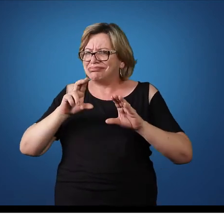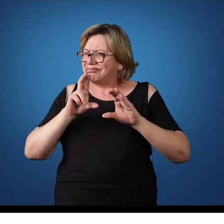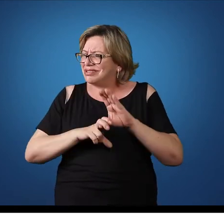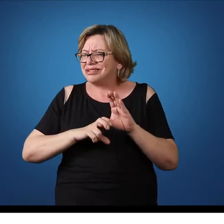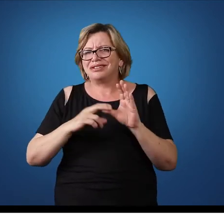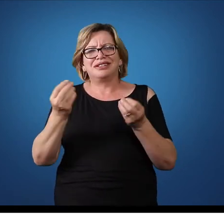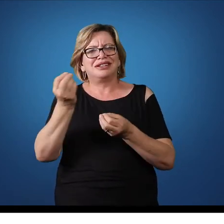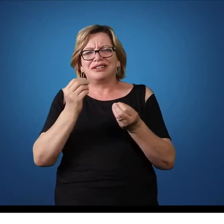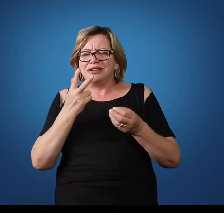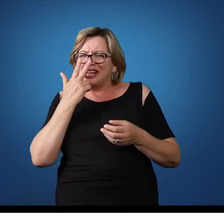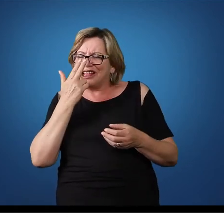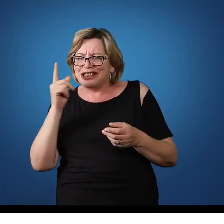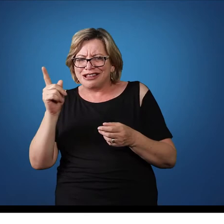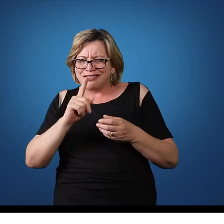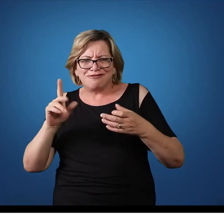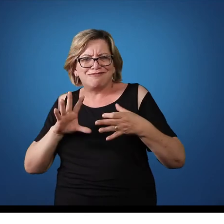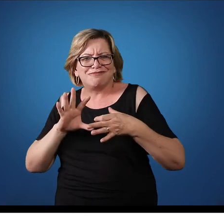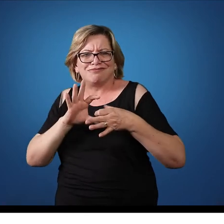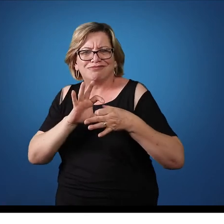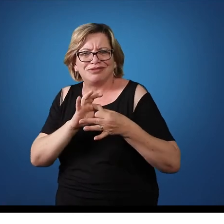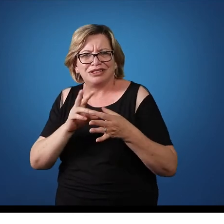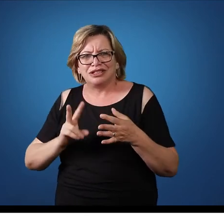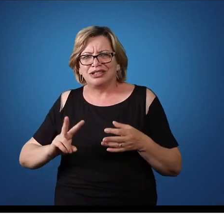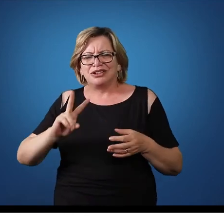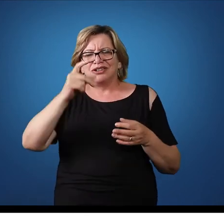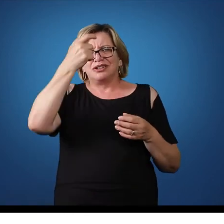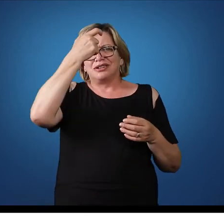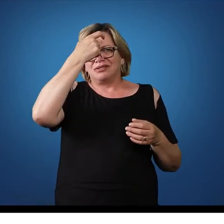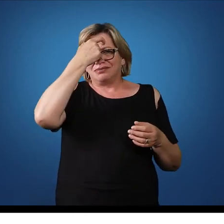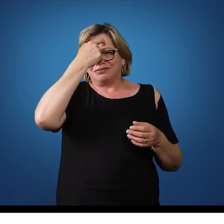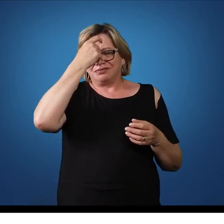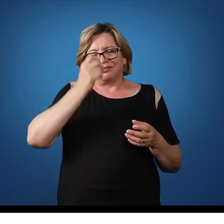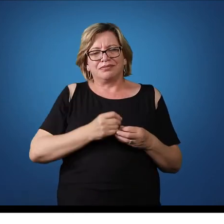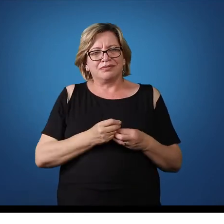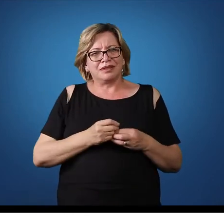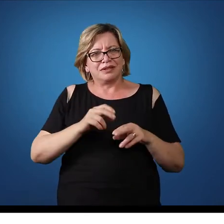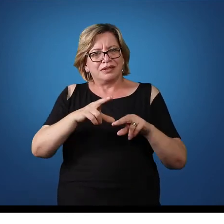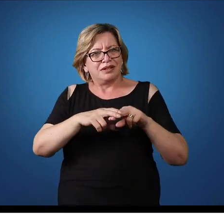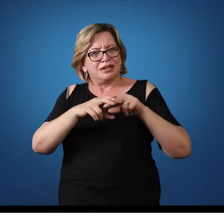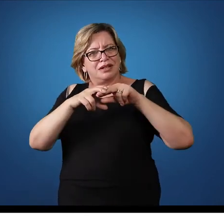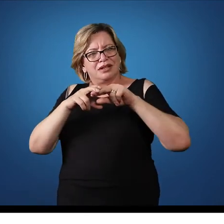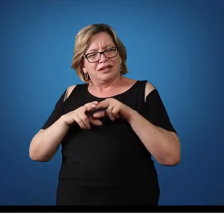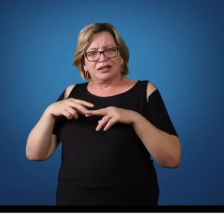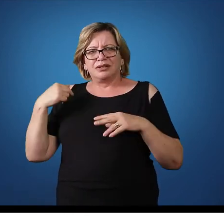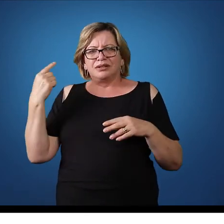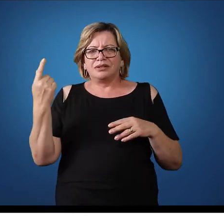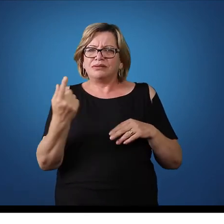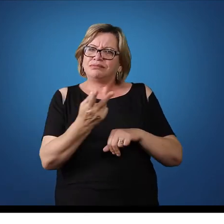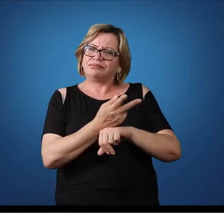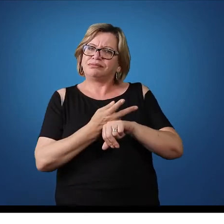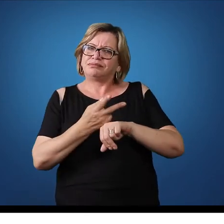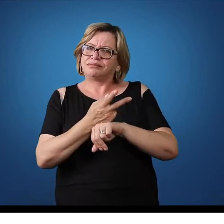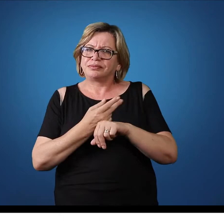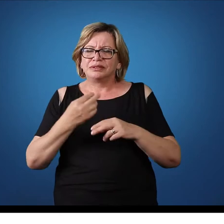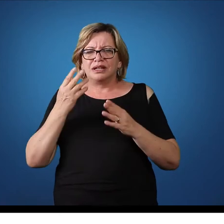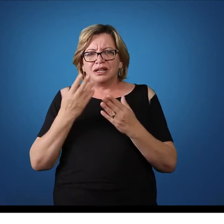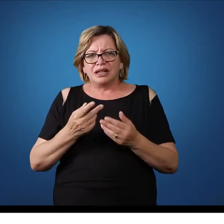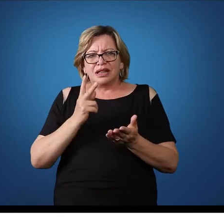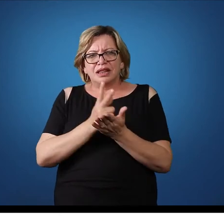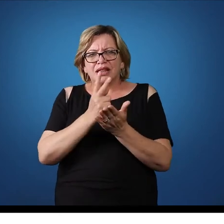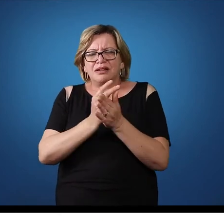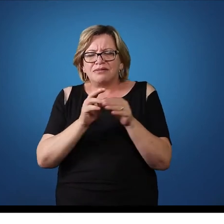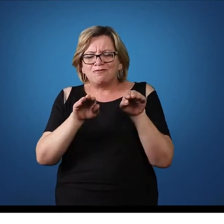estar atrelado ao seu valor moral. Portanto, o que a gente deve buscar é uma espécie de